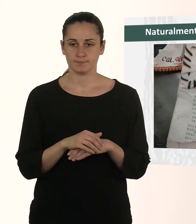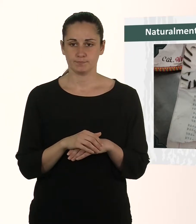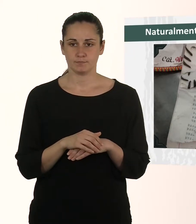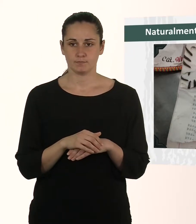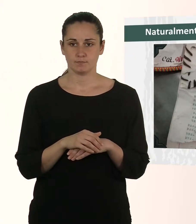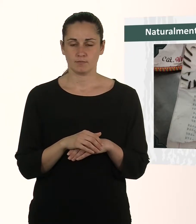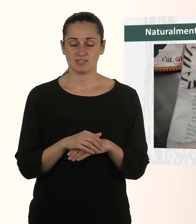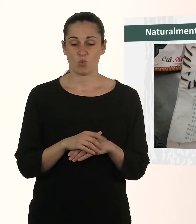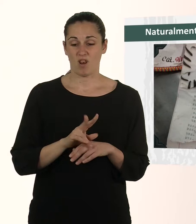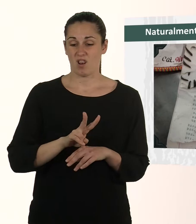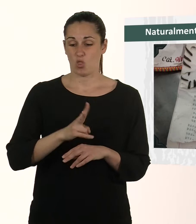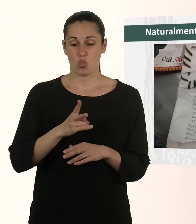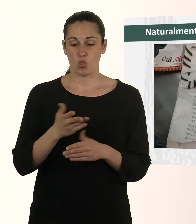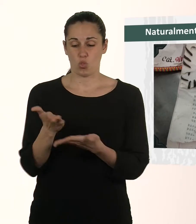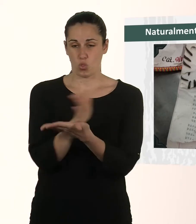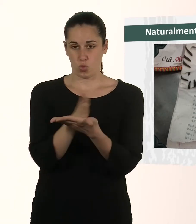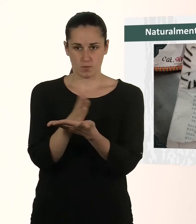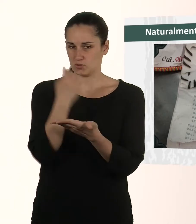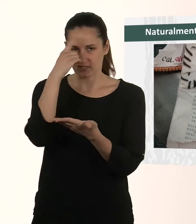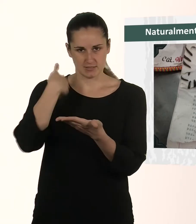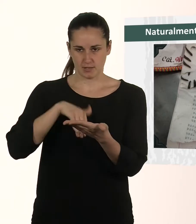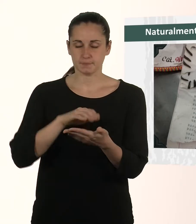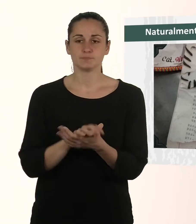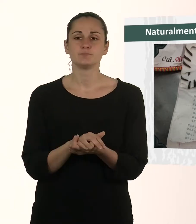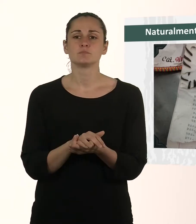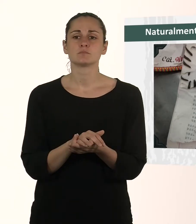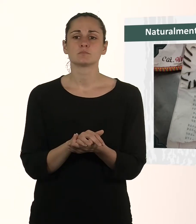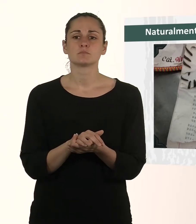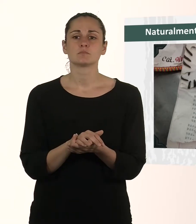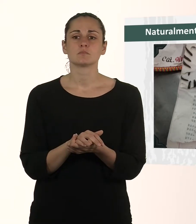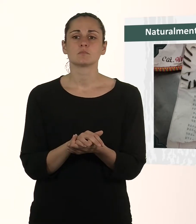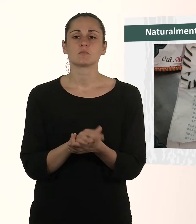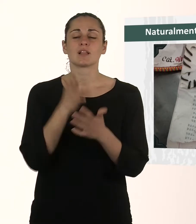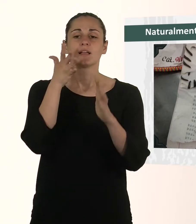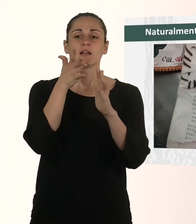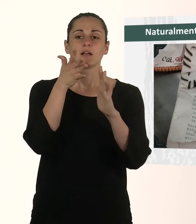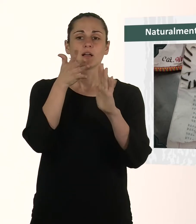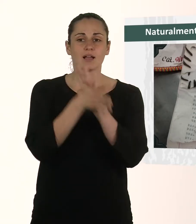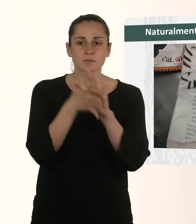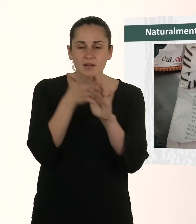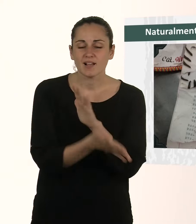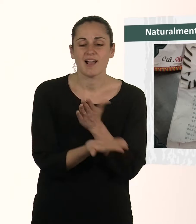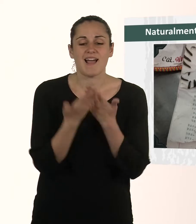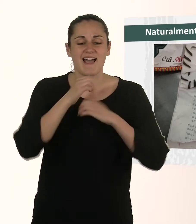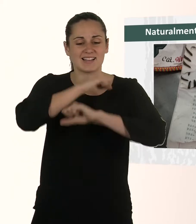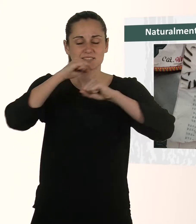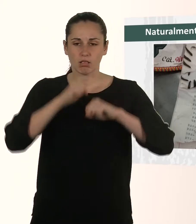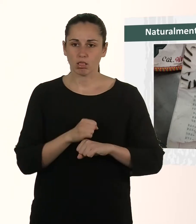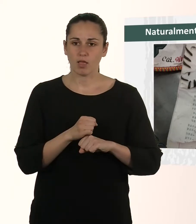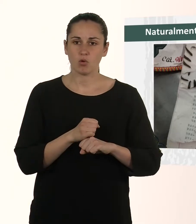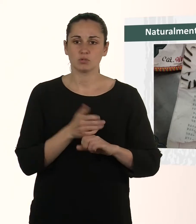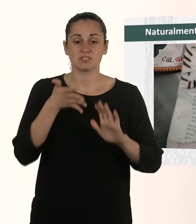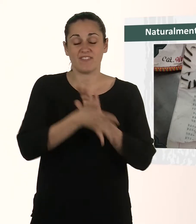dualismo femenino-masculino, lo sabéis perfectamente, ¿no? Justificado, legitimado, asentado en esa esencia, supuesta